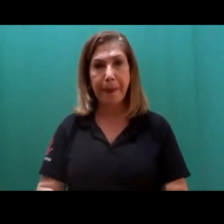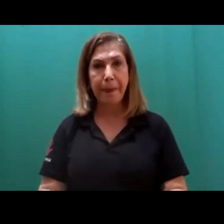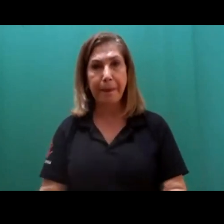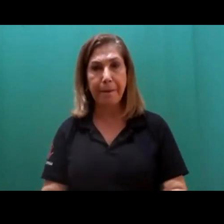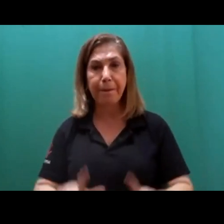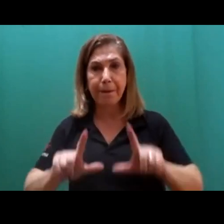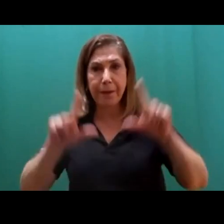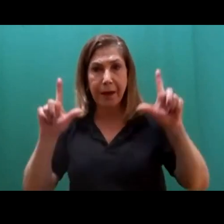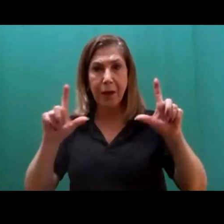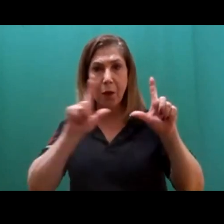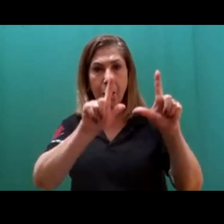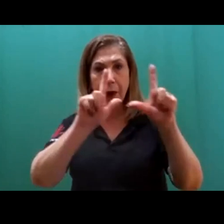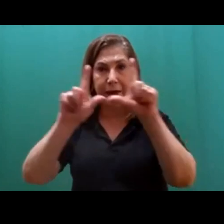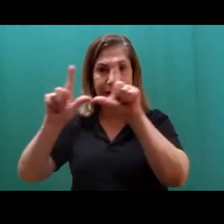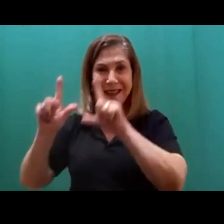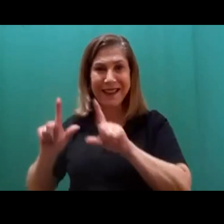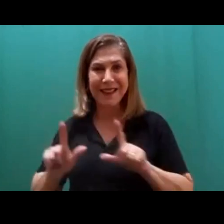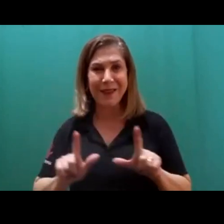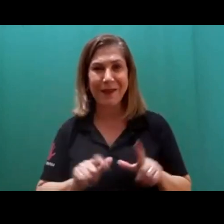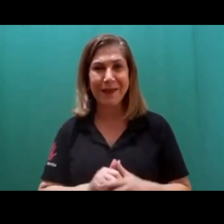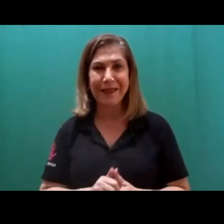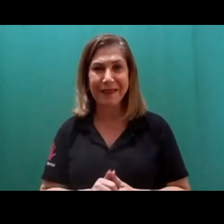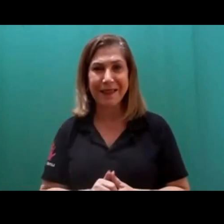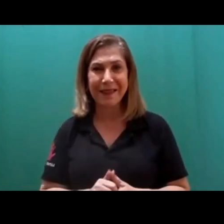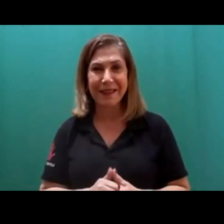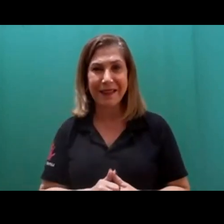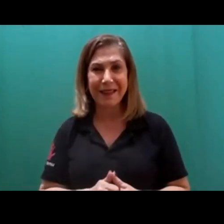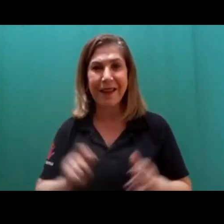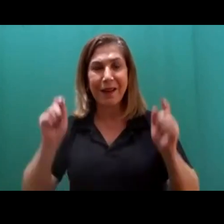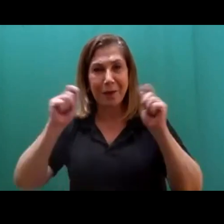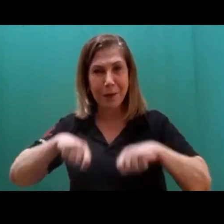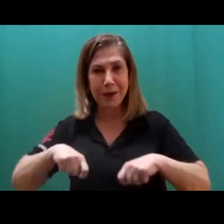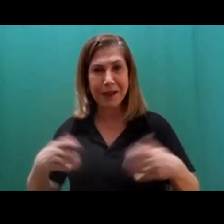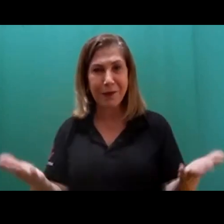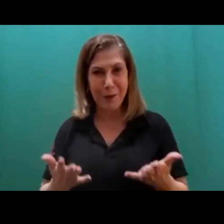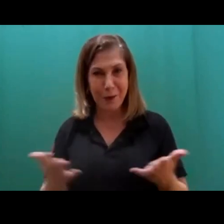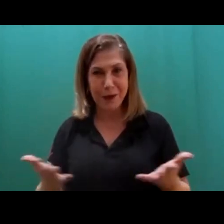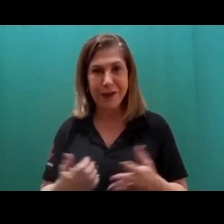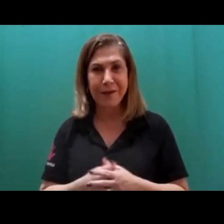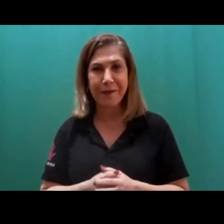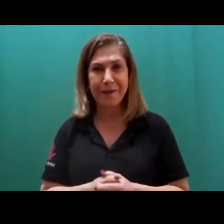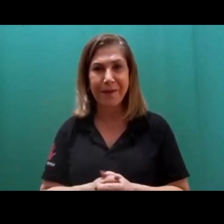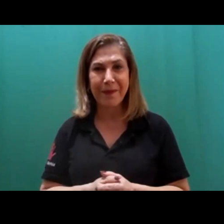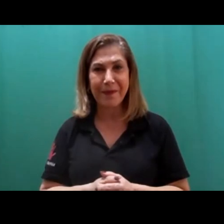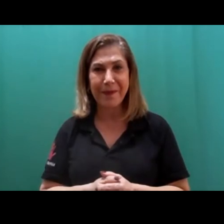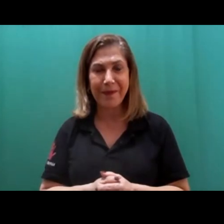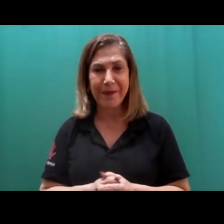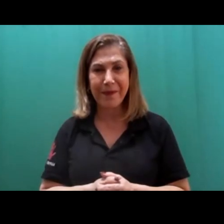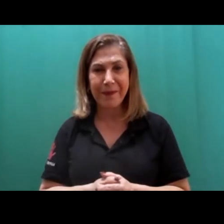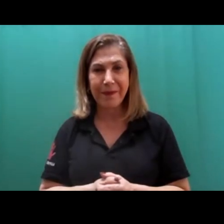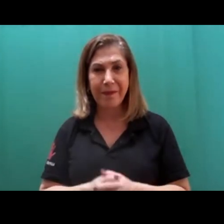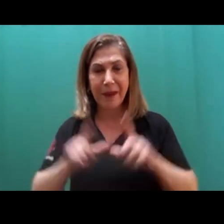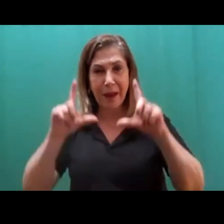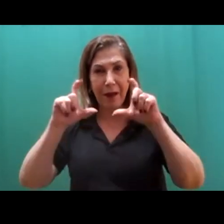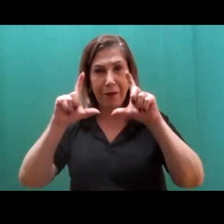dos quadradinhos, né? Que é o que é possível hoje. E aí, quem for fazer a foto,